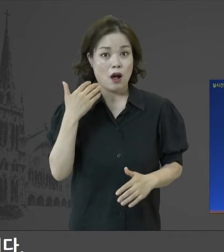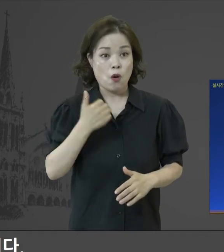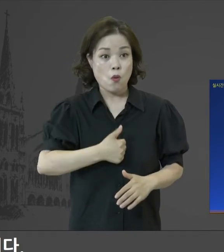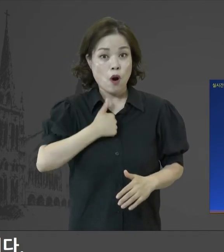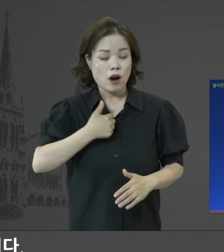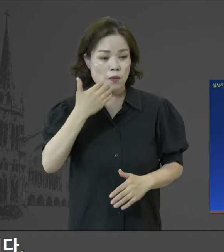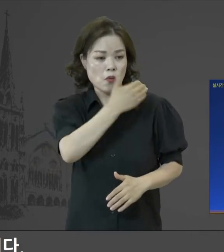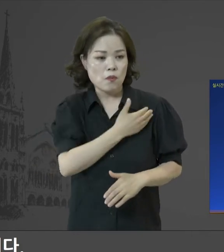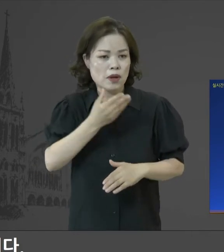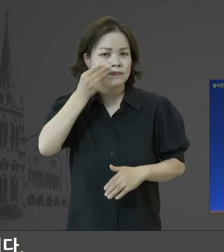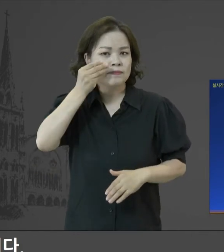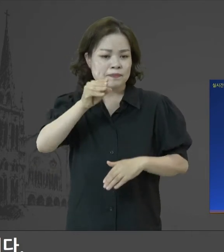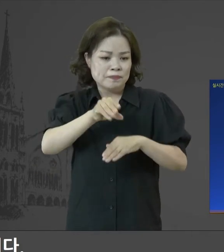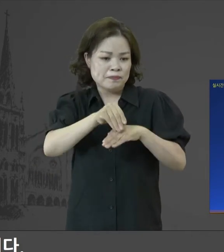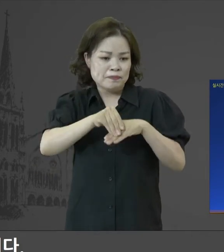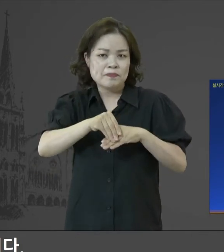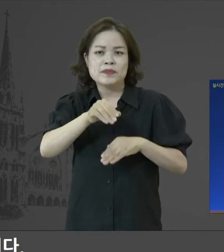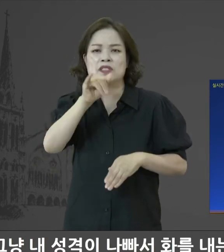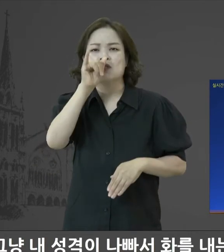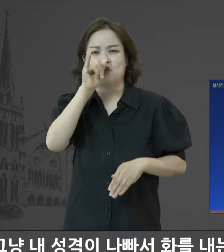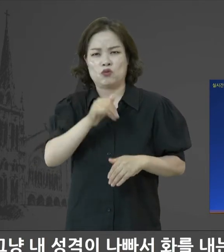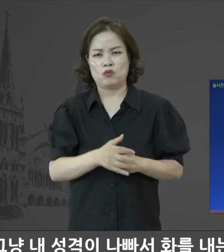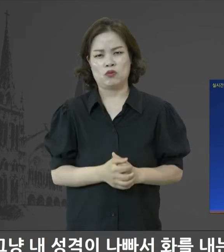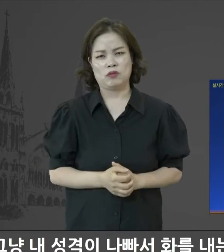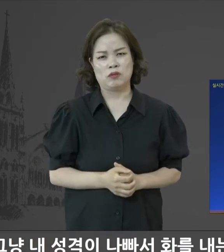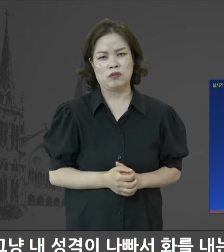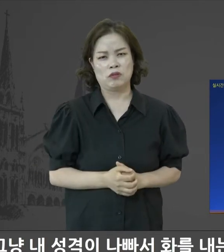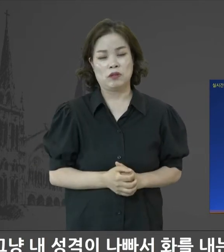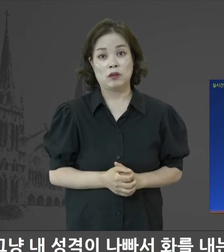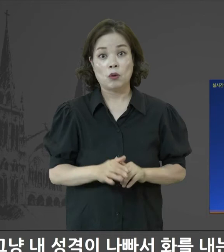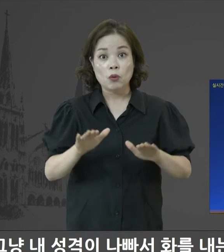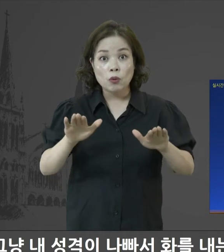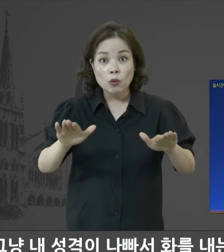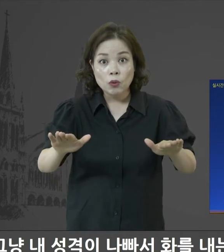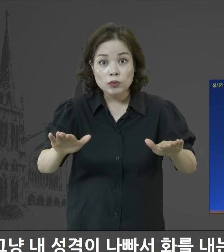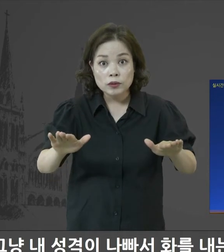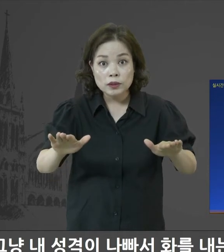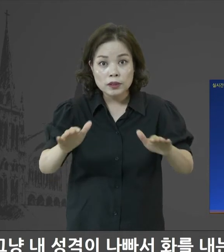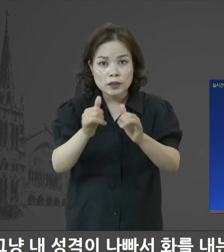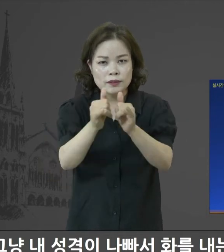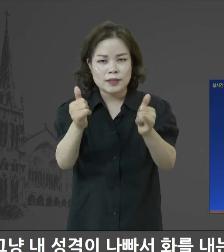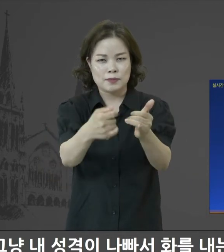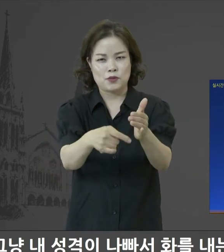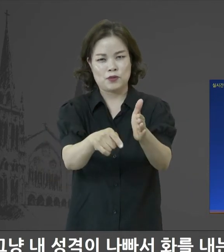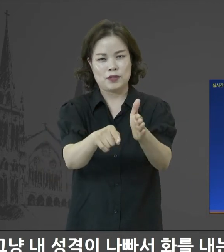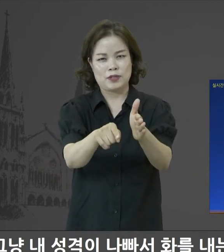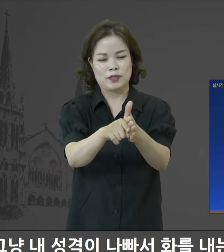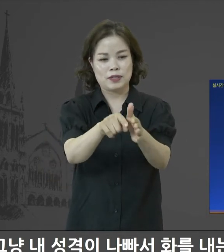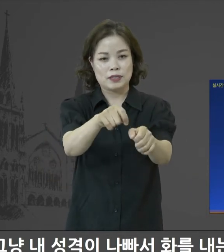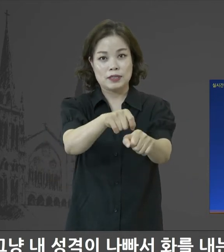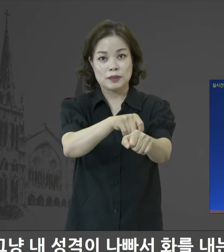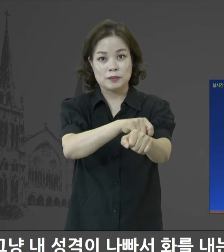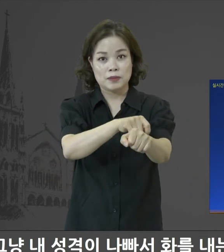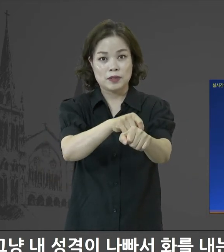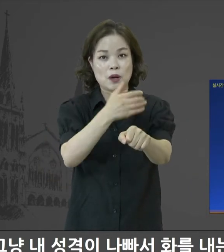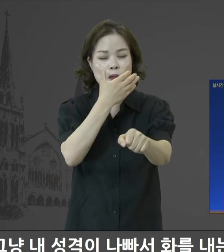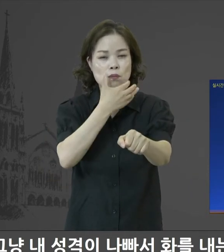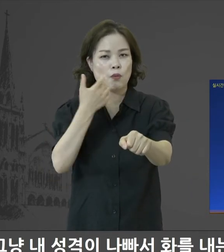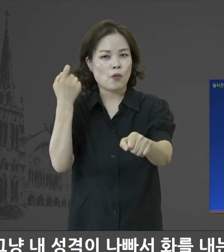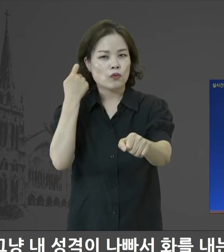붙어 있는 분들도 우리 가운데 있을 수 있습니다. 오늘은 이런 분들을 위한 특별한